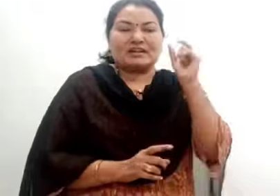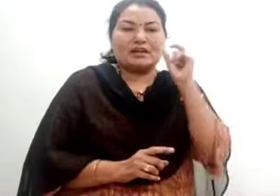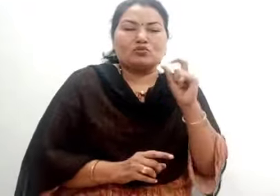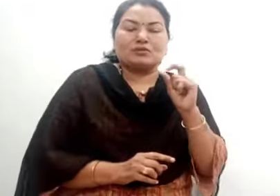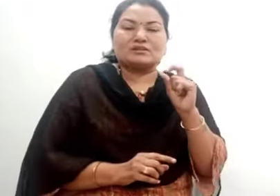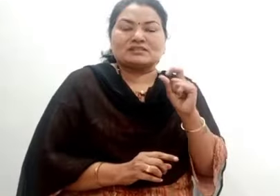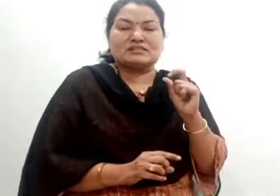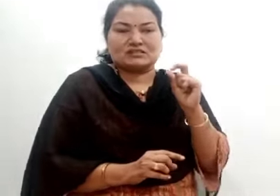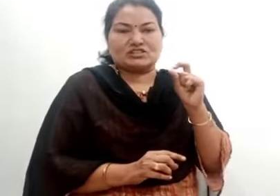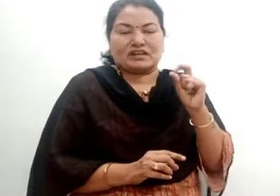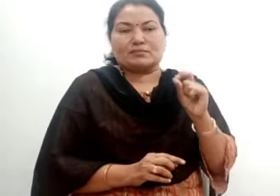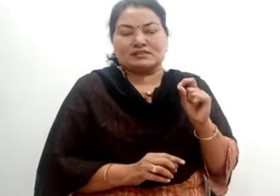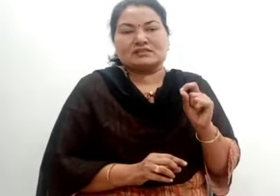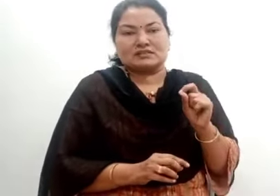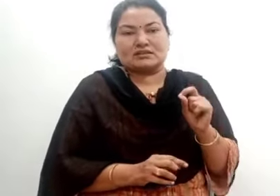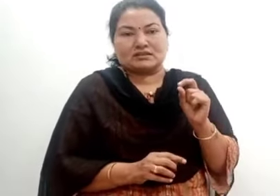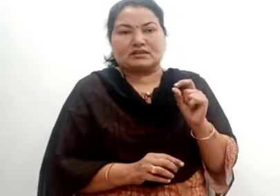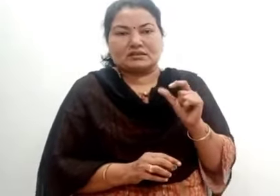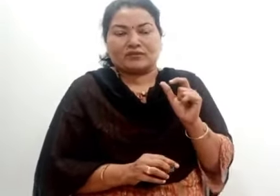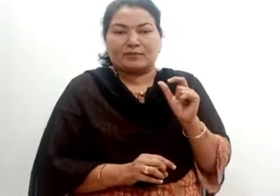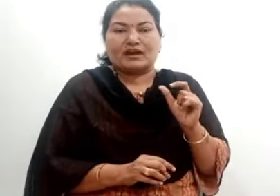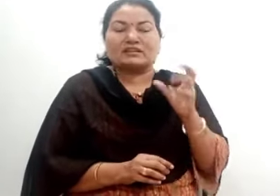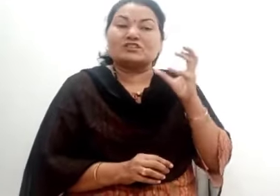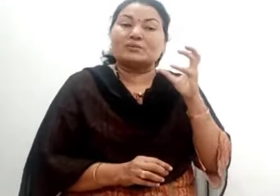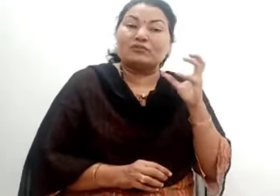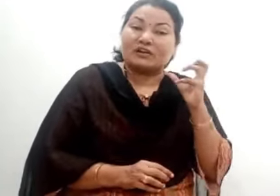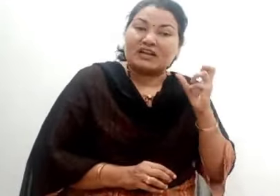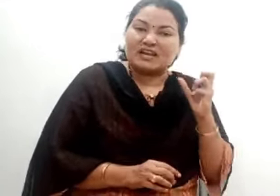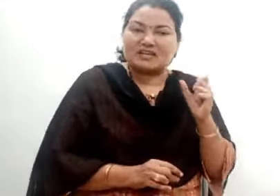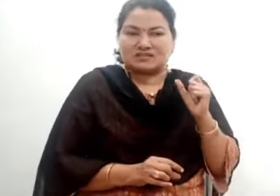टाइम युअर मसल्स, जे काही मसल्स फायबर आहेत त्यांच्यामध्ये फटीक आलेलं असतं,